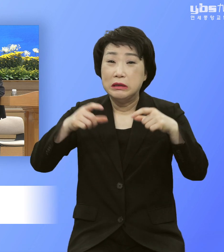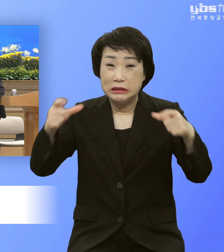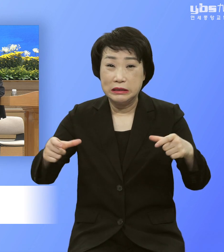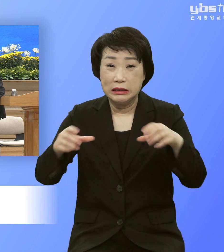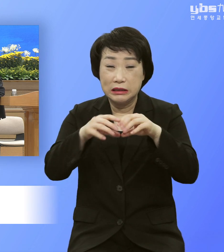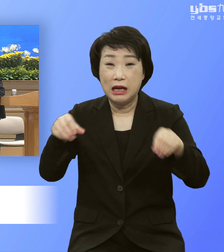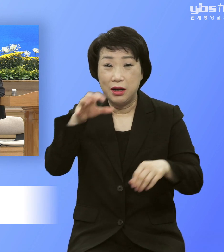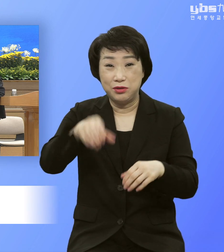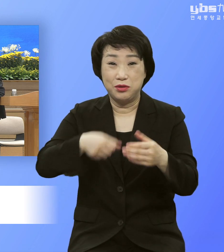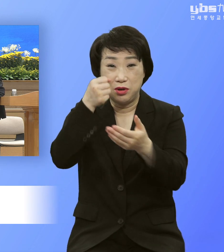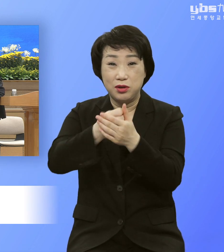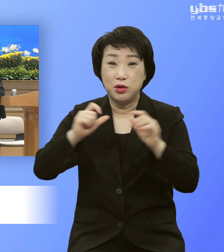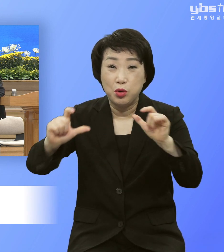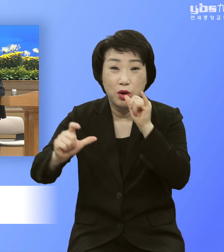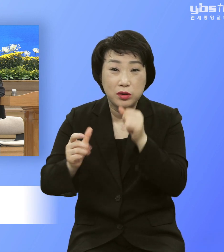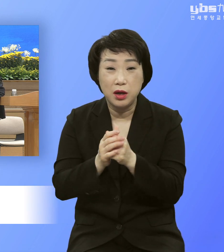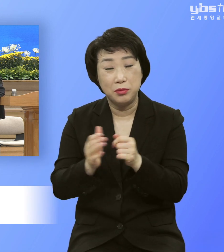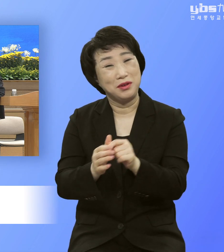묶였대요.